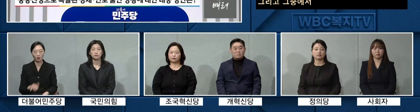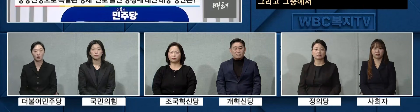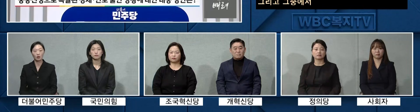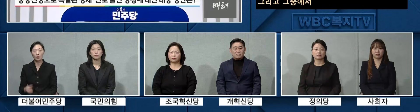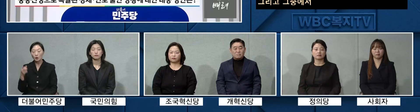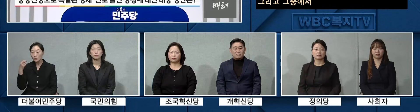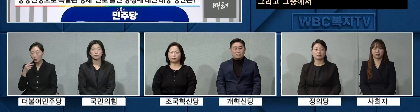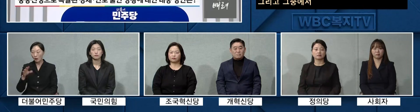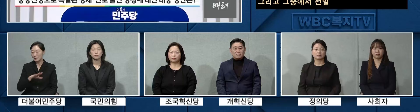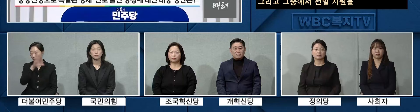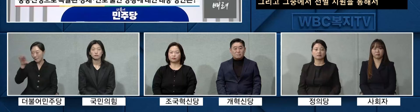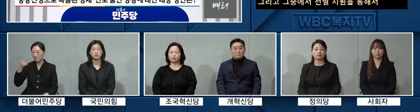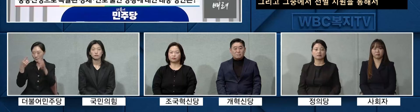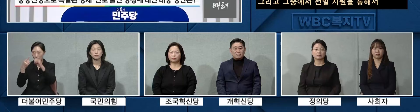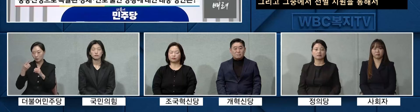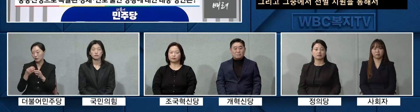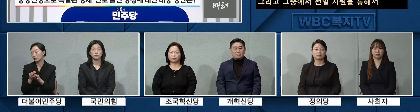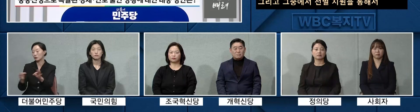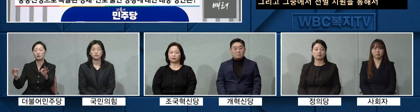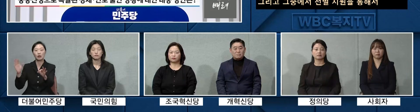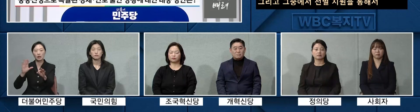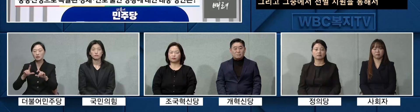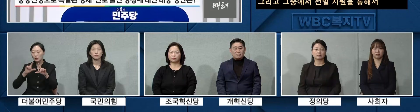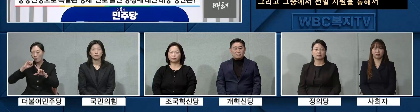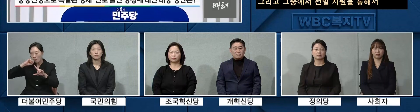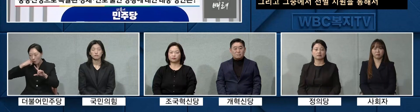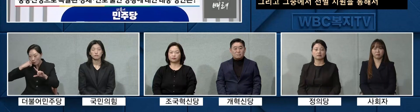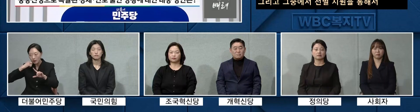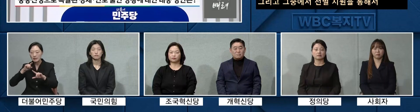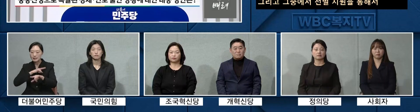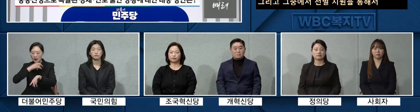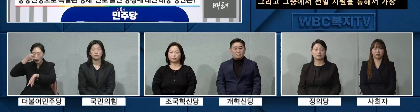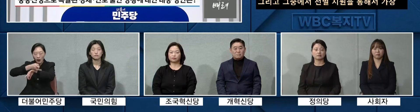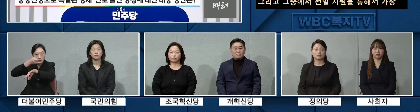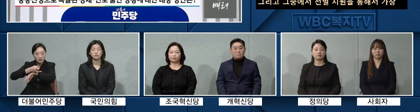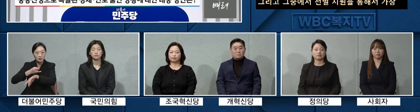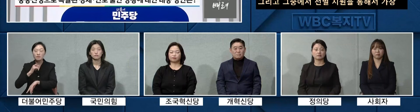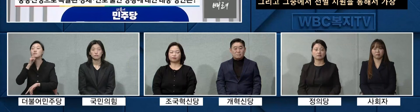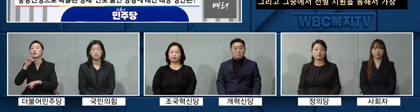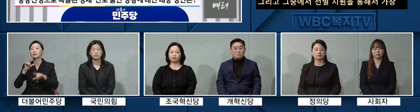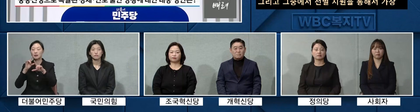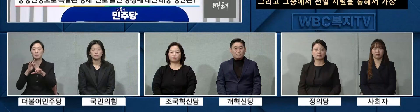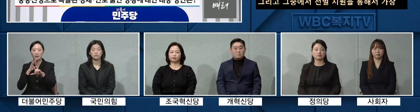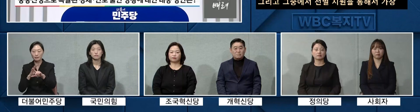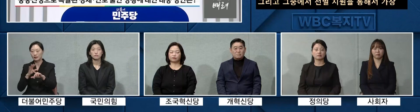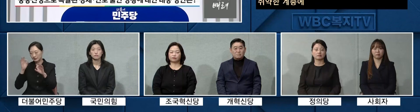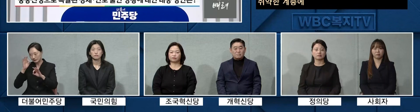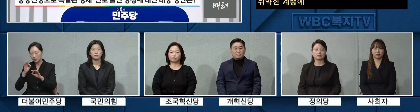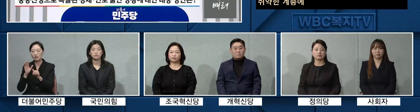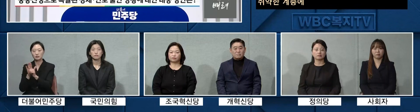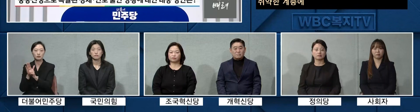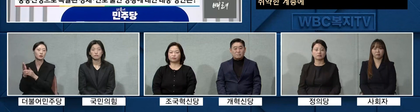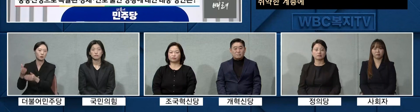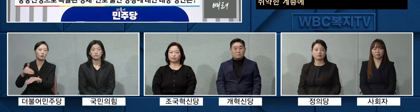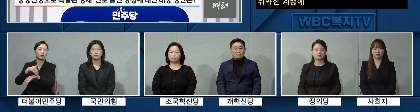통해서 가장 취약한 계층의 민생 우리 지역 화폐를 통해서 지원할 계획이다라는 그런 설명 말씀을 드리고요.